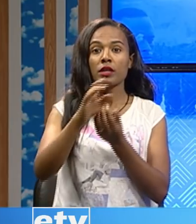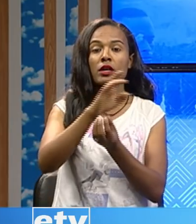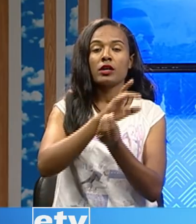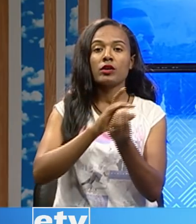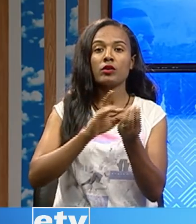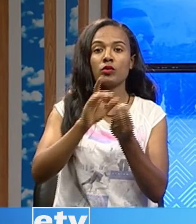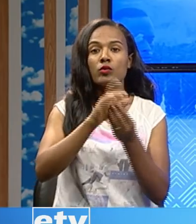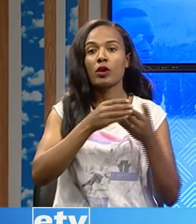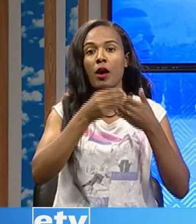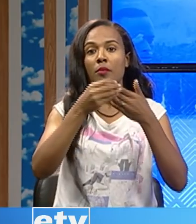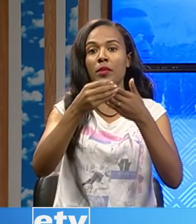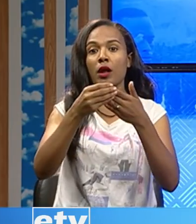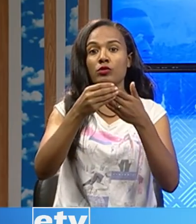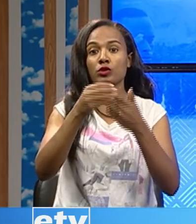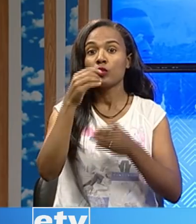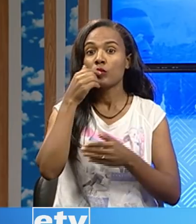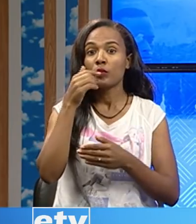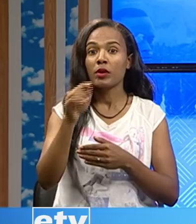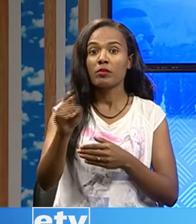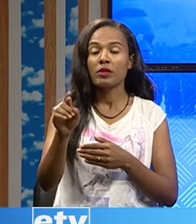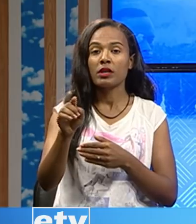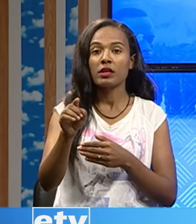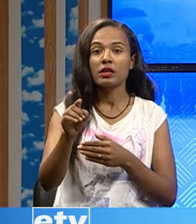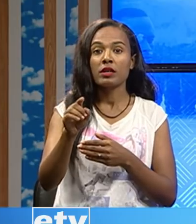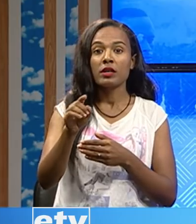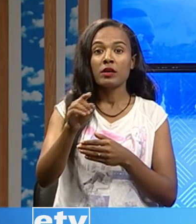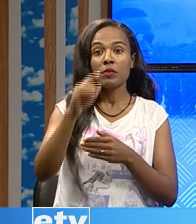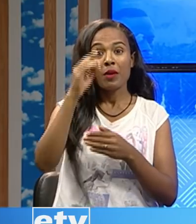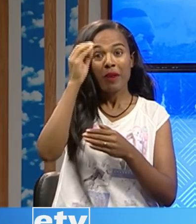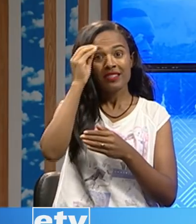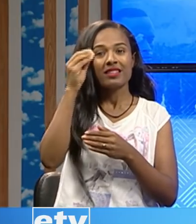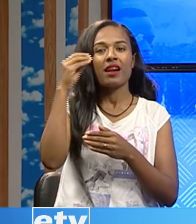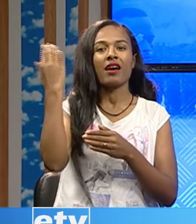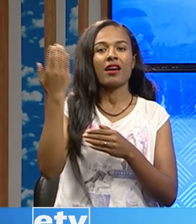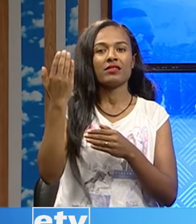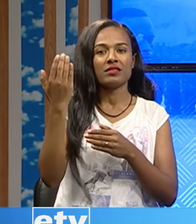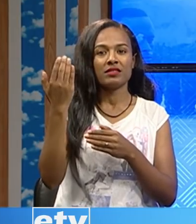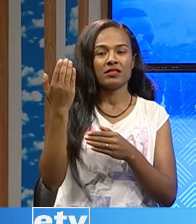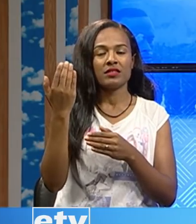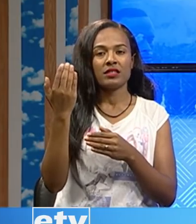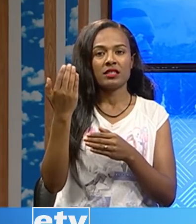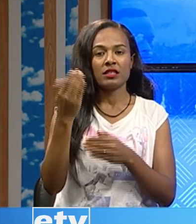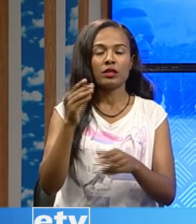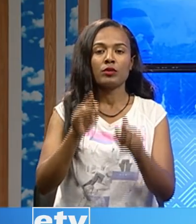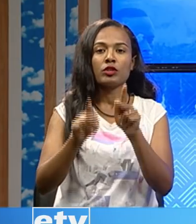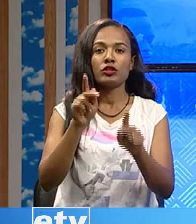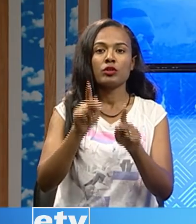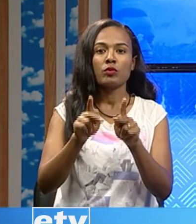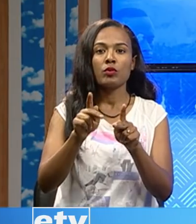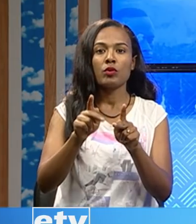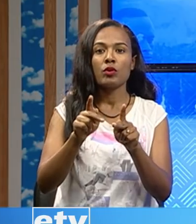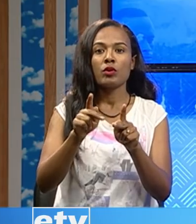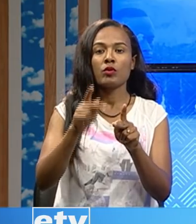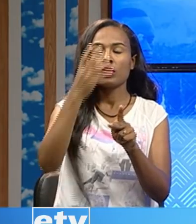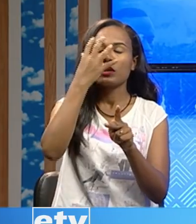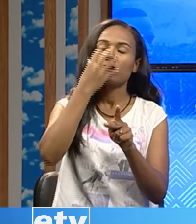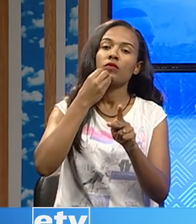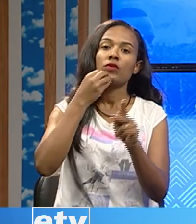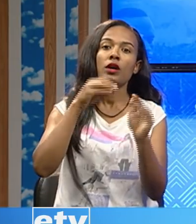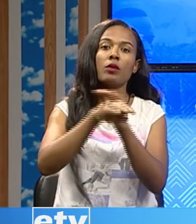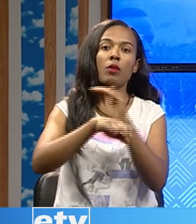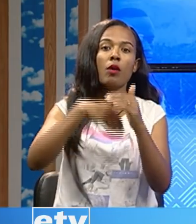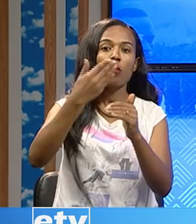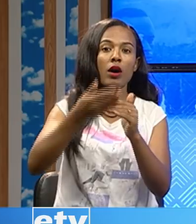የክልሉን አመራሮች ነው በሚል በማዘናጋት እና በማረጋጋት ህብረተሰቡ ወደ እንቅልፉ ከገባ በኋላ